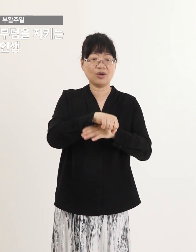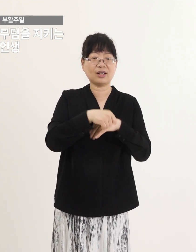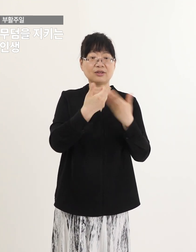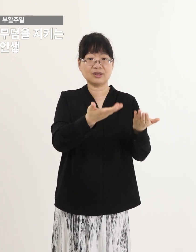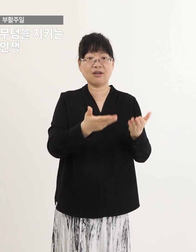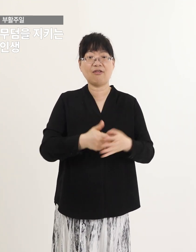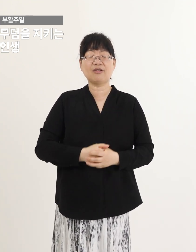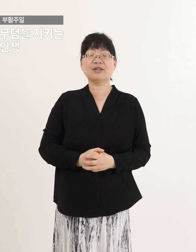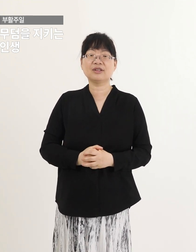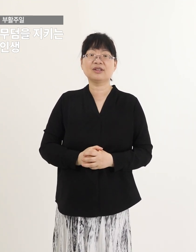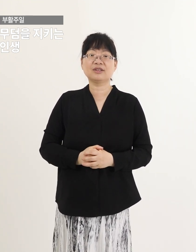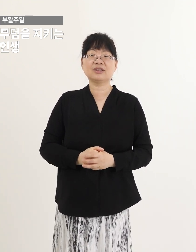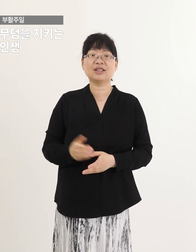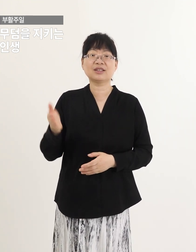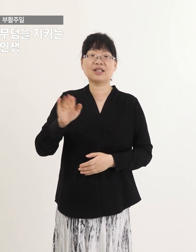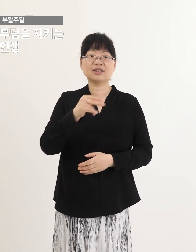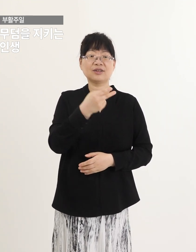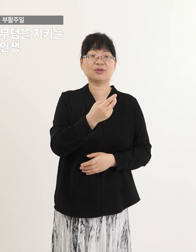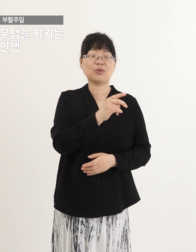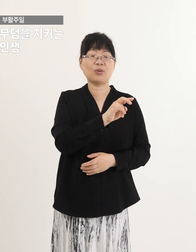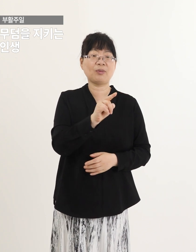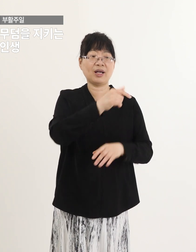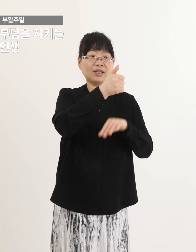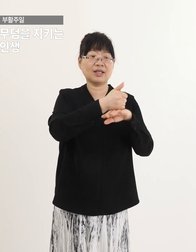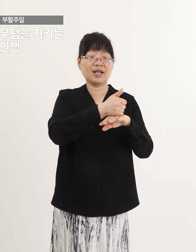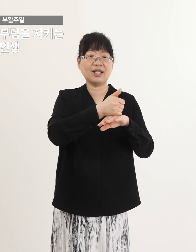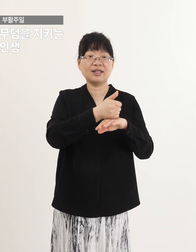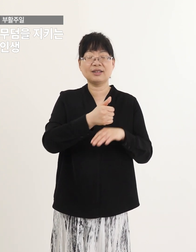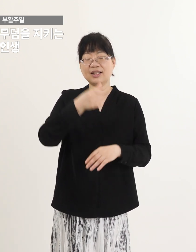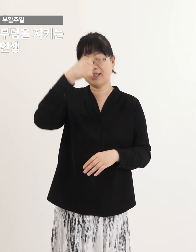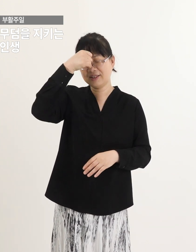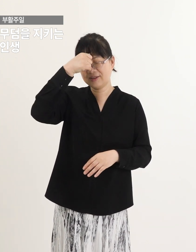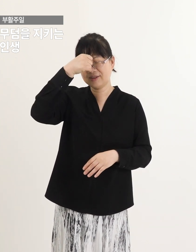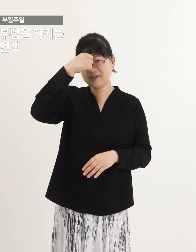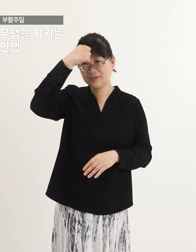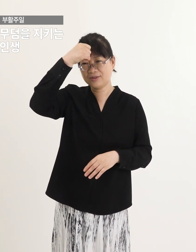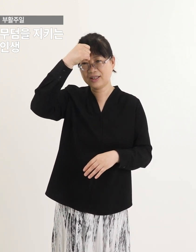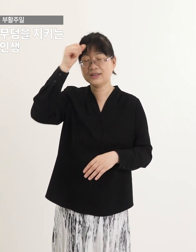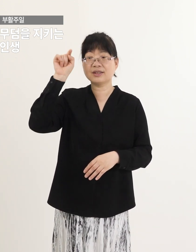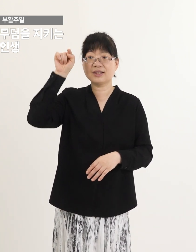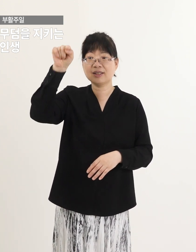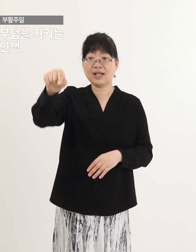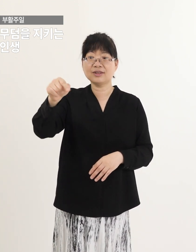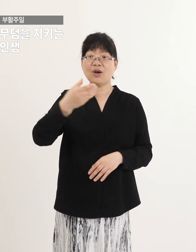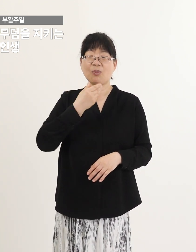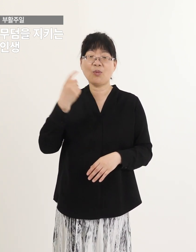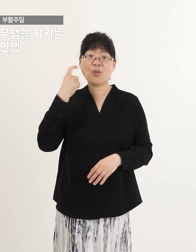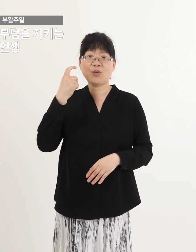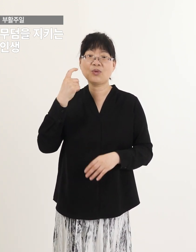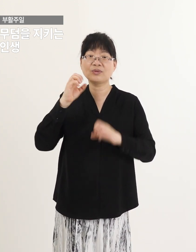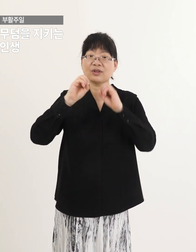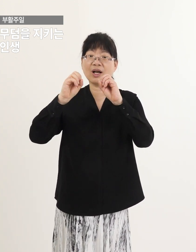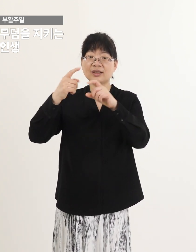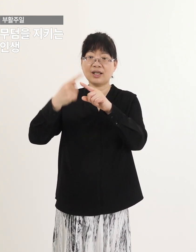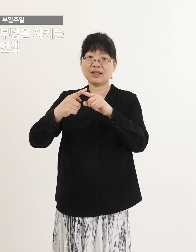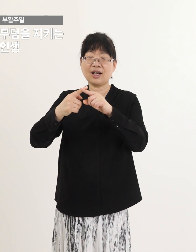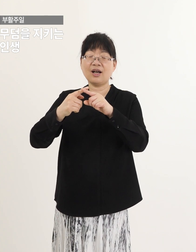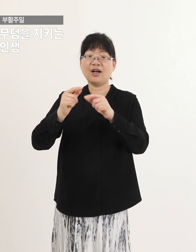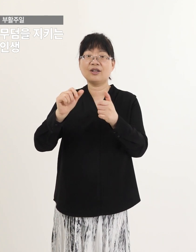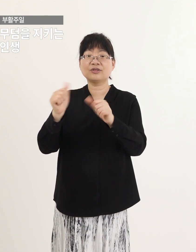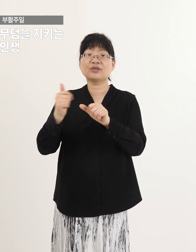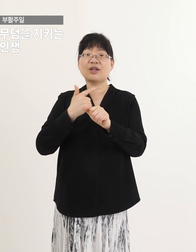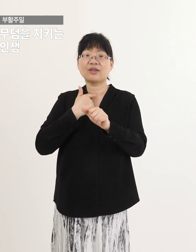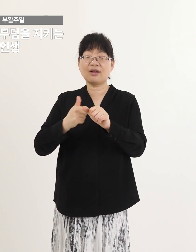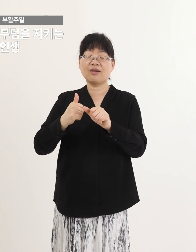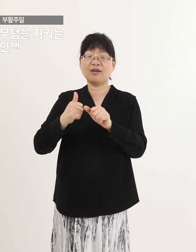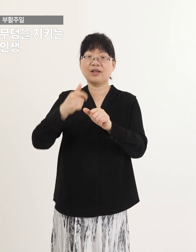자, 근데 그 도마가 나중에는 인도까지 건너가 복음을 증거하다 순교했다는 기독교